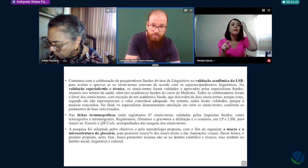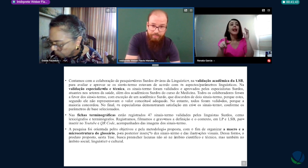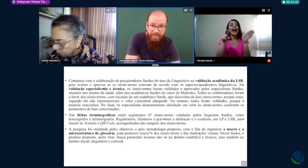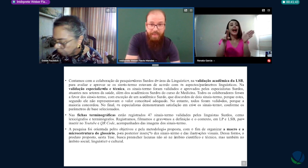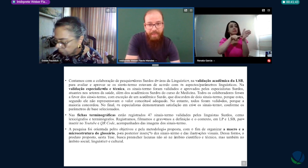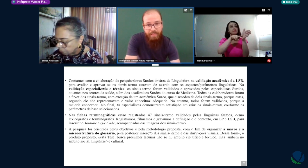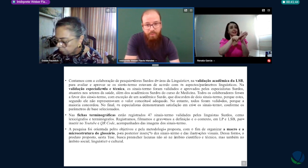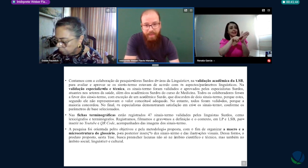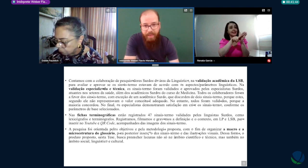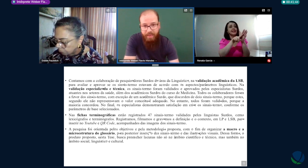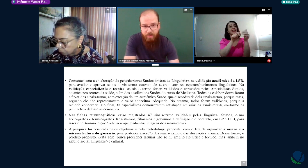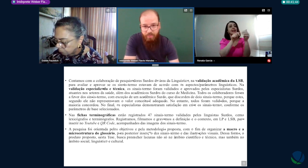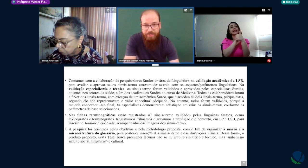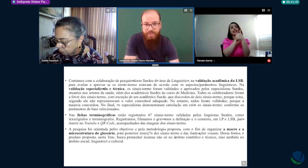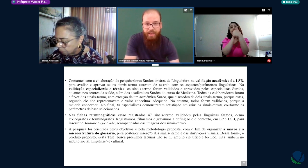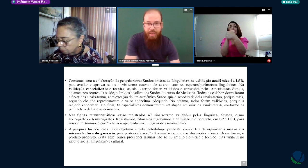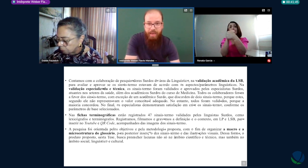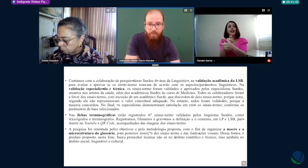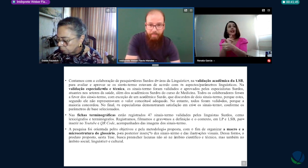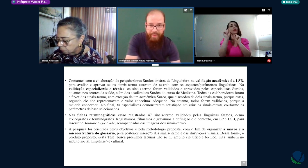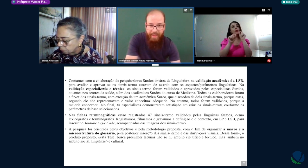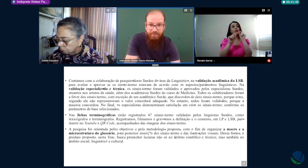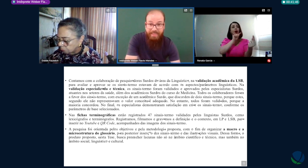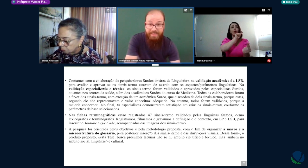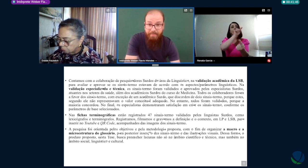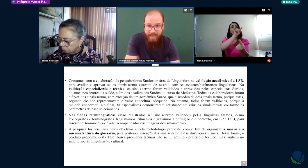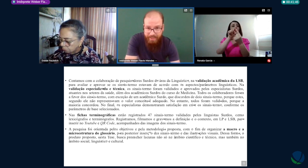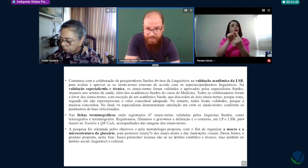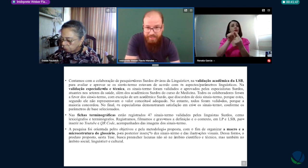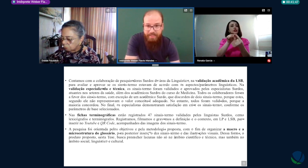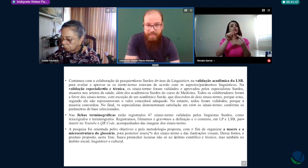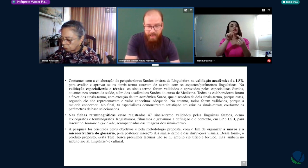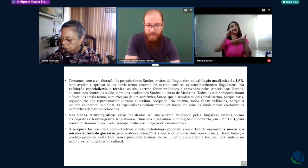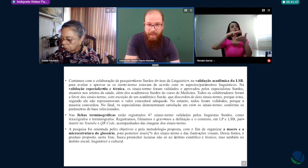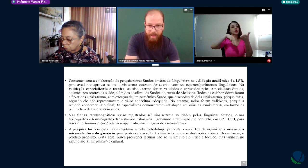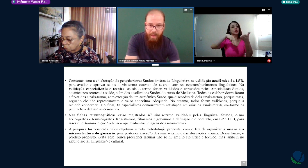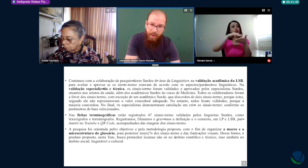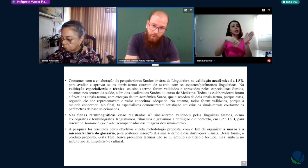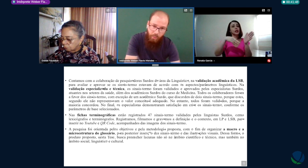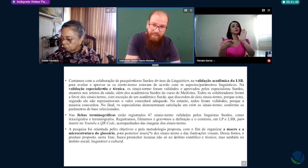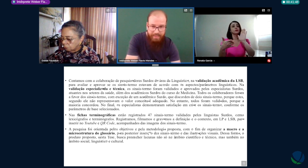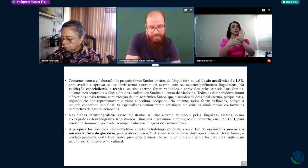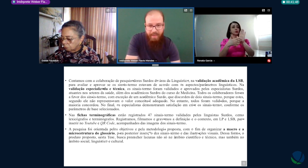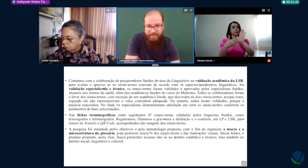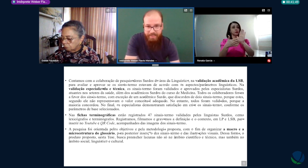no YouTube e no QR Code, acompanhado das imagens,